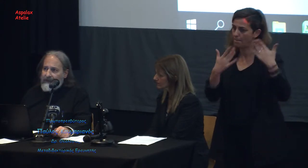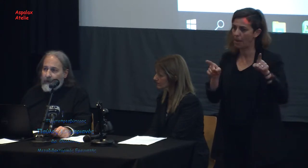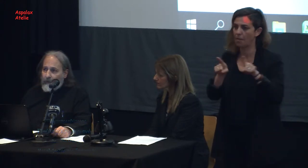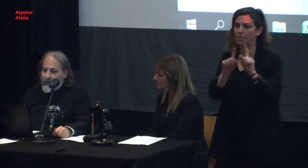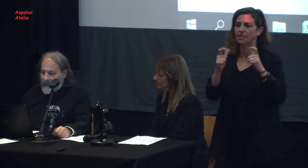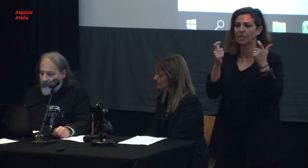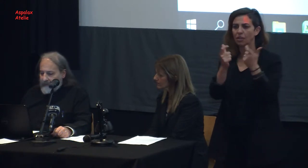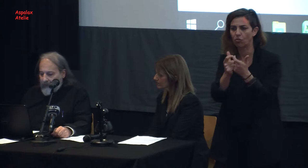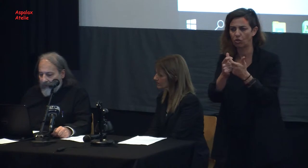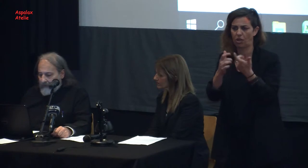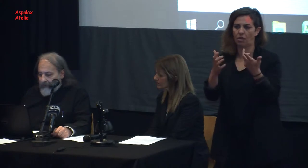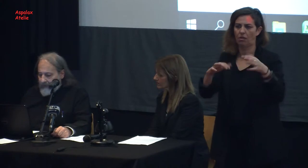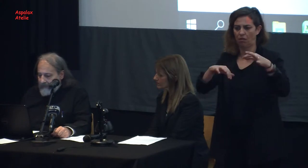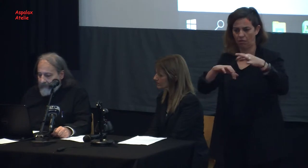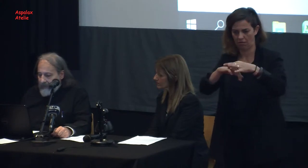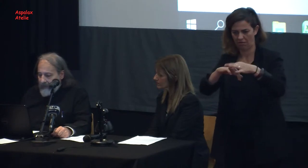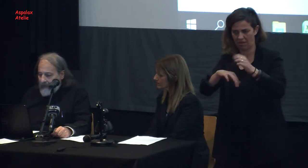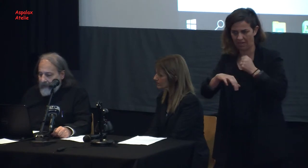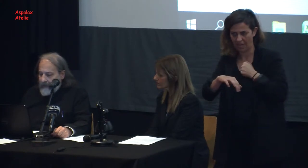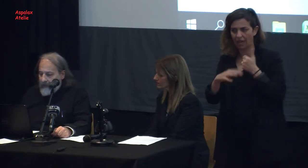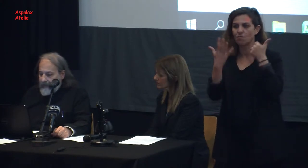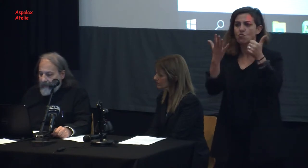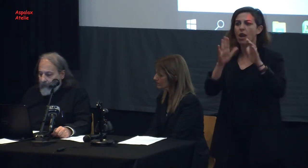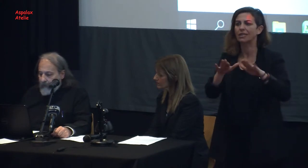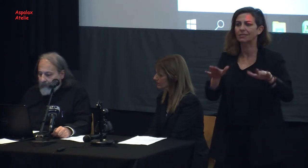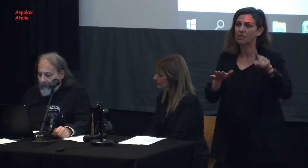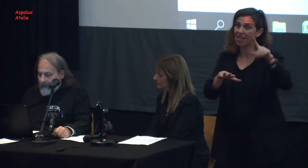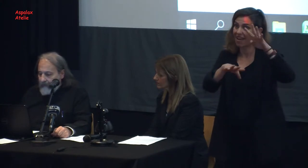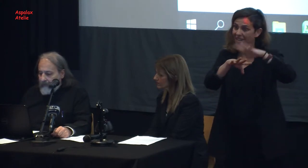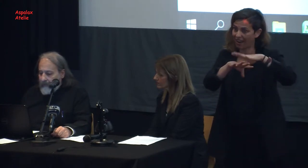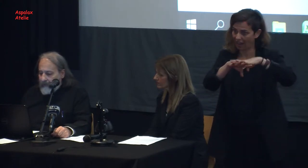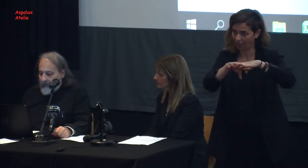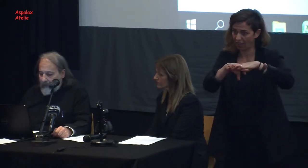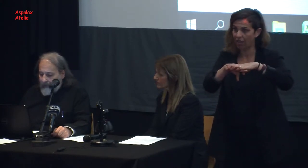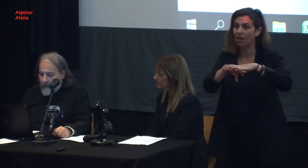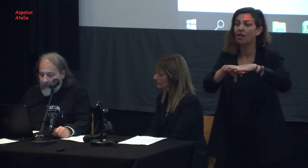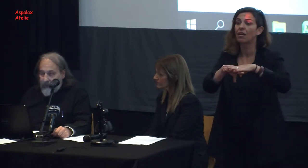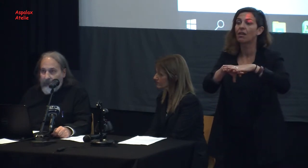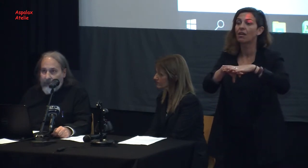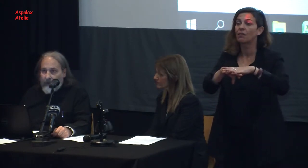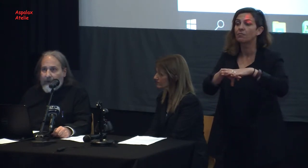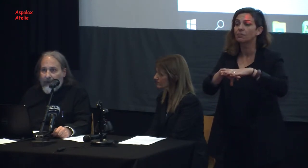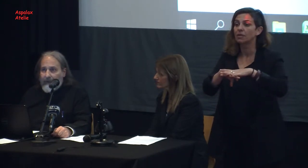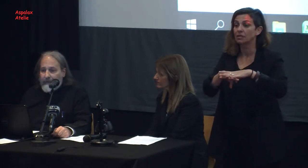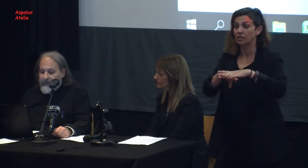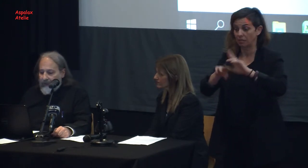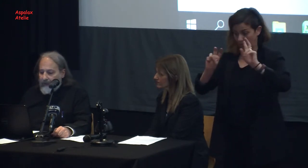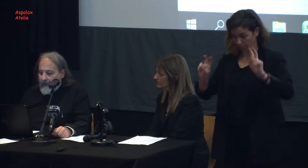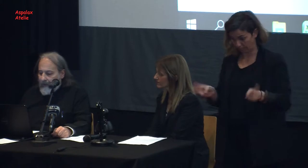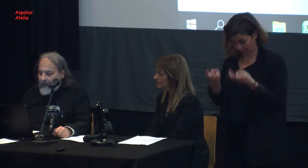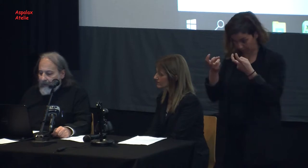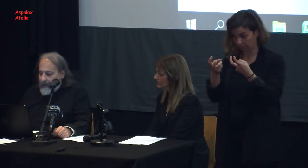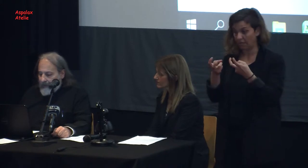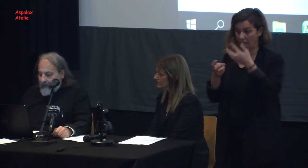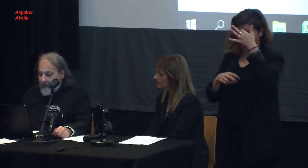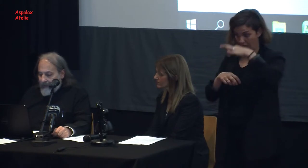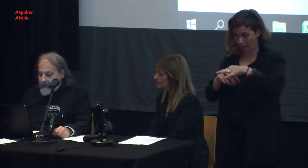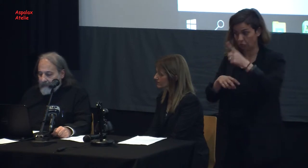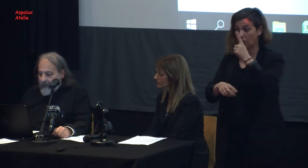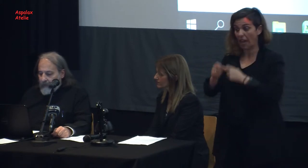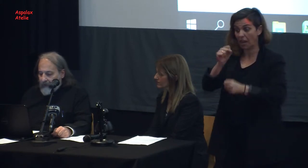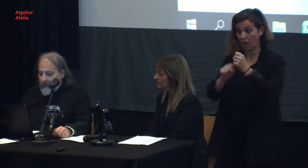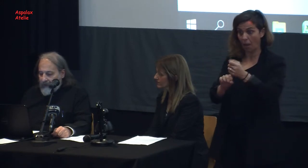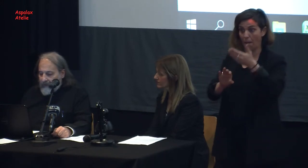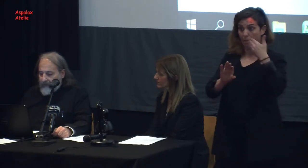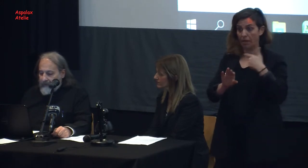τη σύζυγό μου και τα 6 παιδιά μας, και ένα χρόνο πριν να εκδηλωθεί η μανιοκατάθλιψη, είχα εκλεγεί